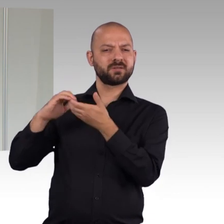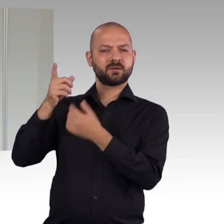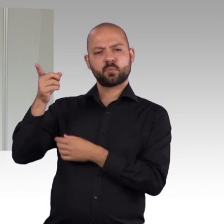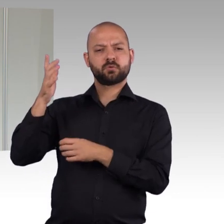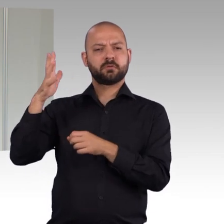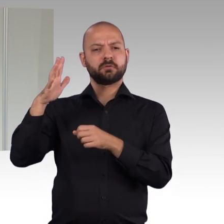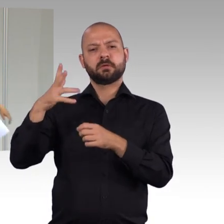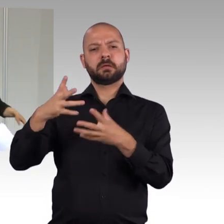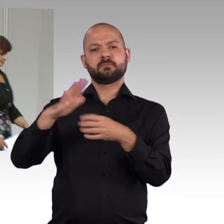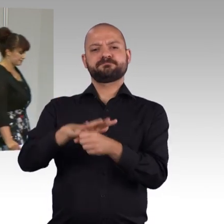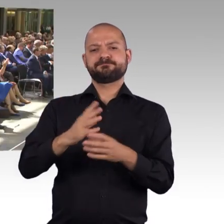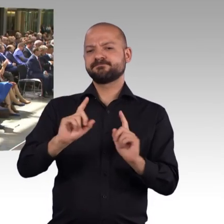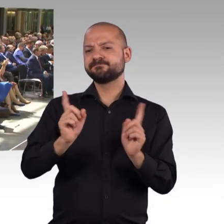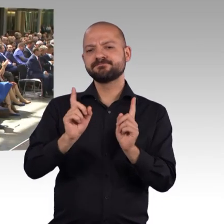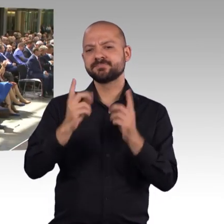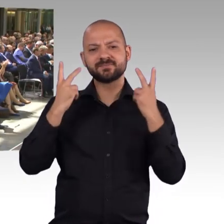für die Aufmerksamkeit.